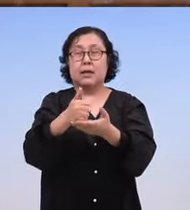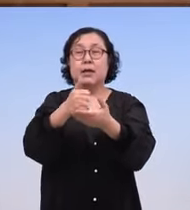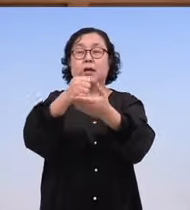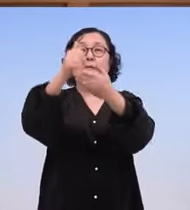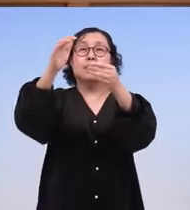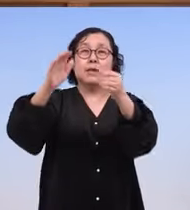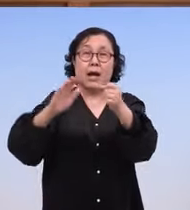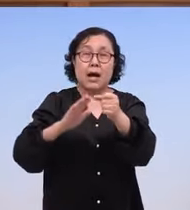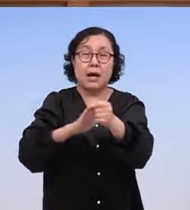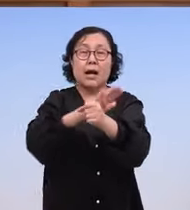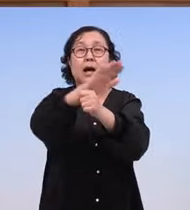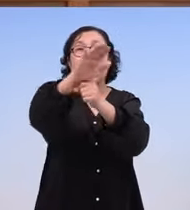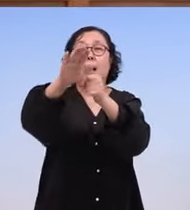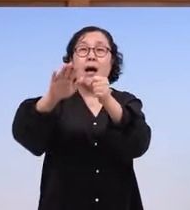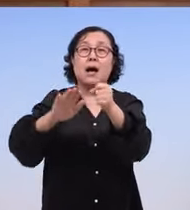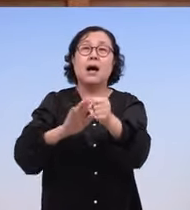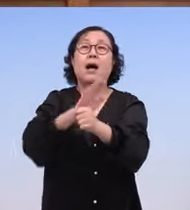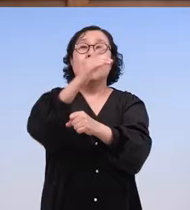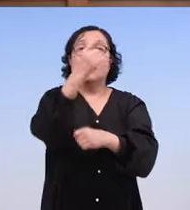눈으로